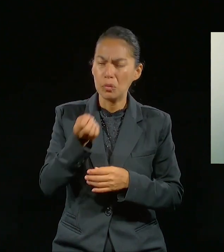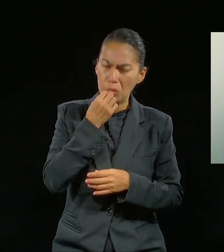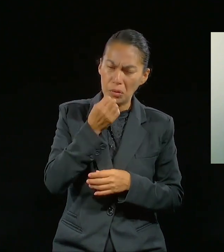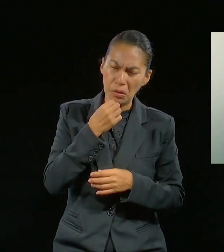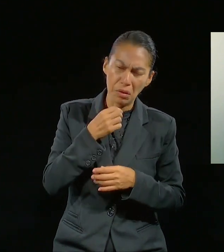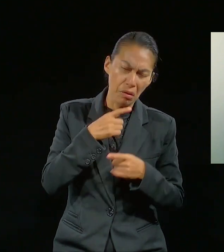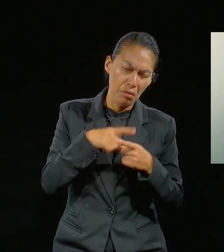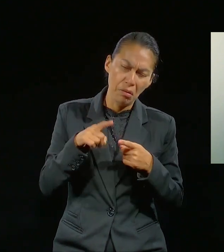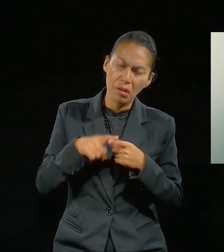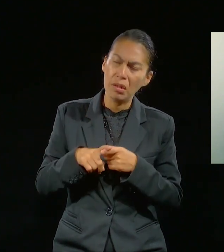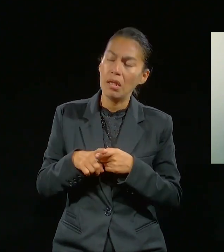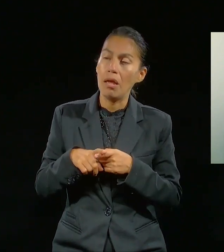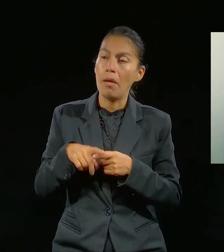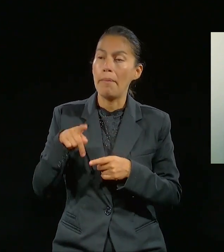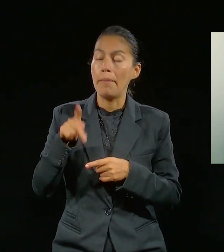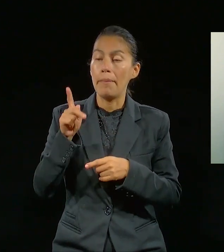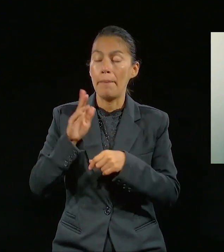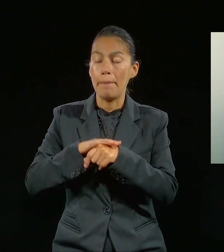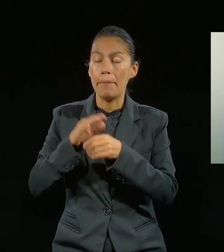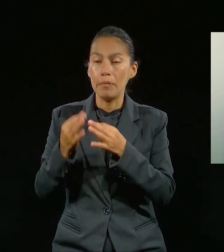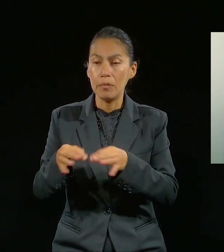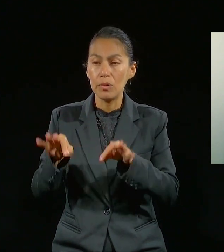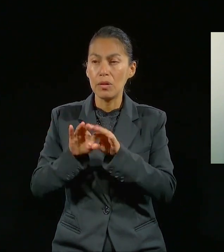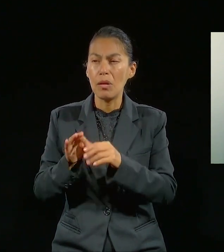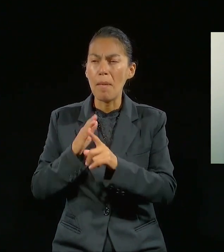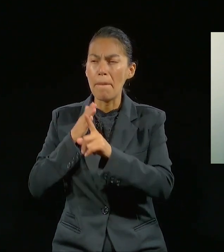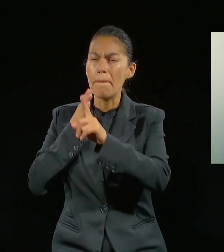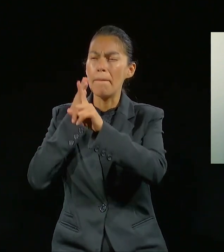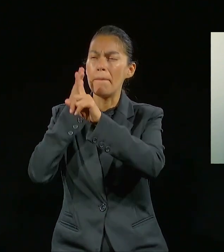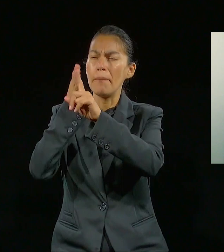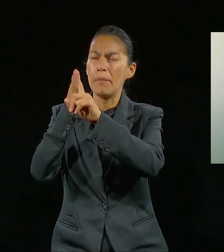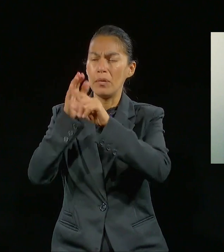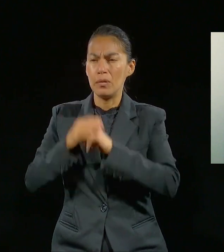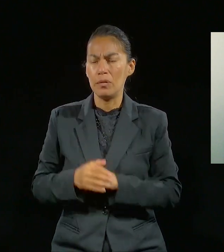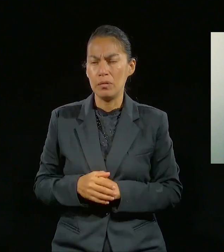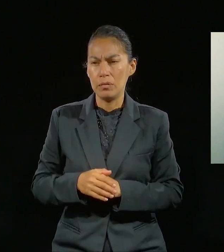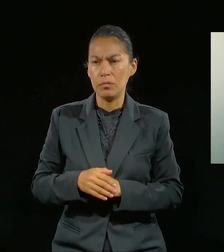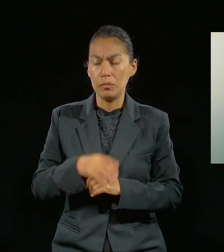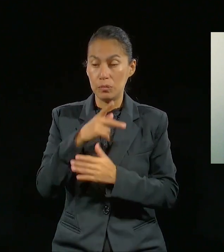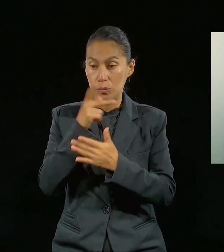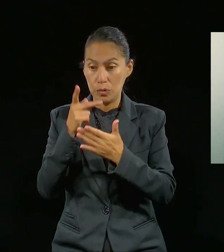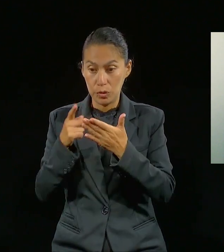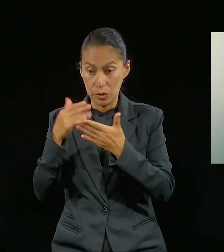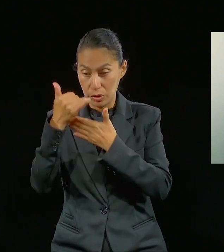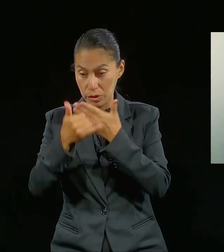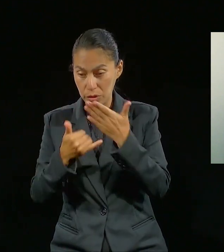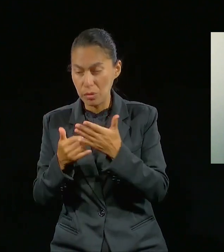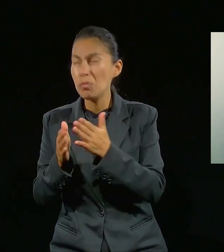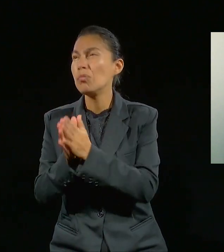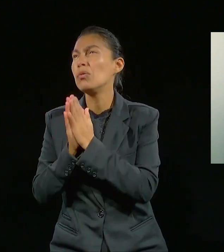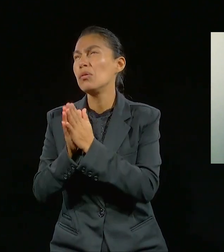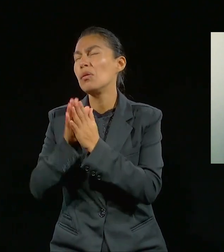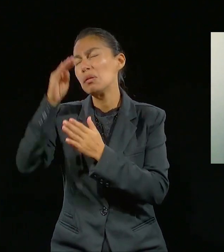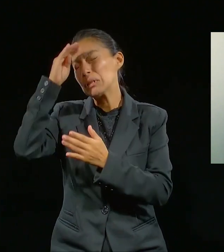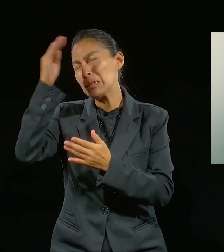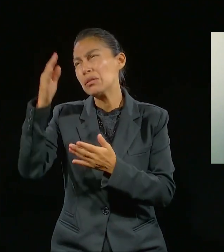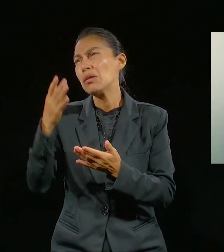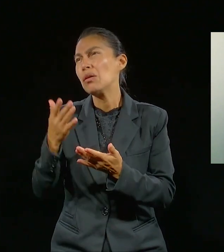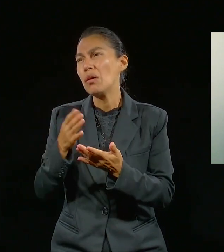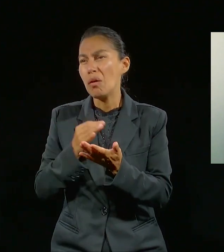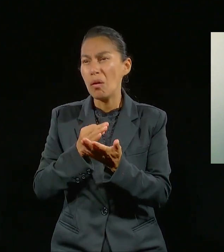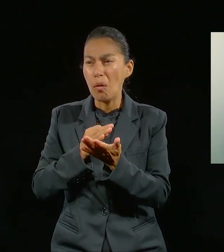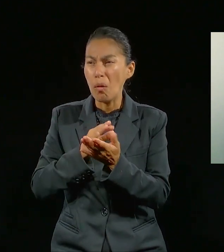comida. Pero principalmente oramos por un proyecto, ¿sí? Señor. Necesitamos que nos